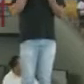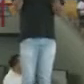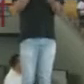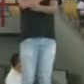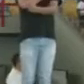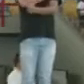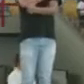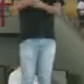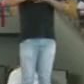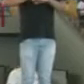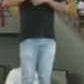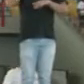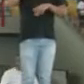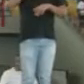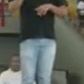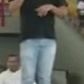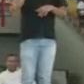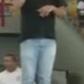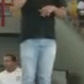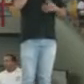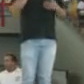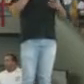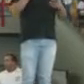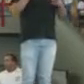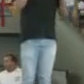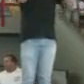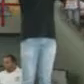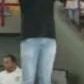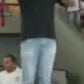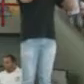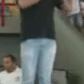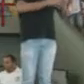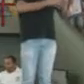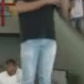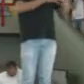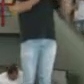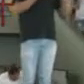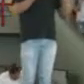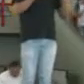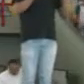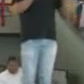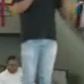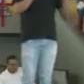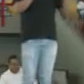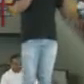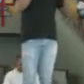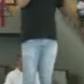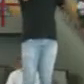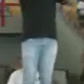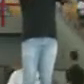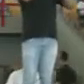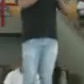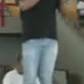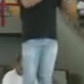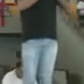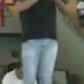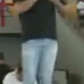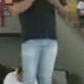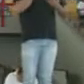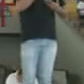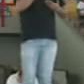alunos têm é negligenciar, é olhar com olhos displicentes os textos que estão lá.